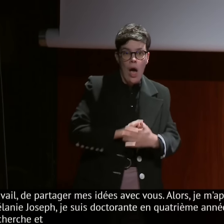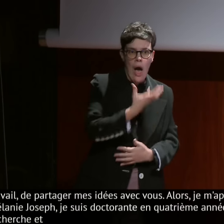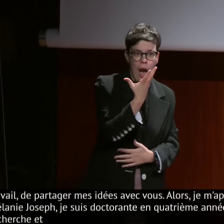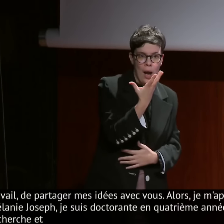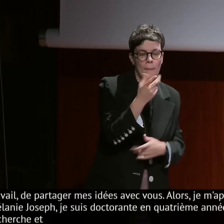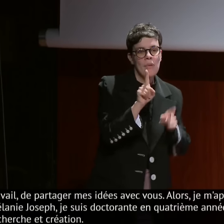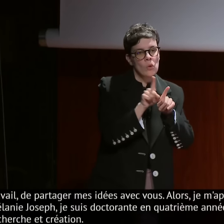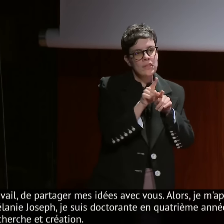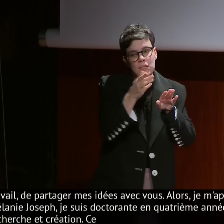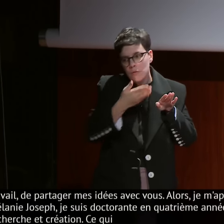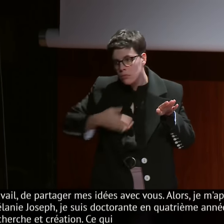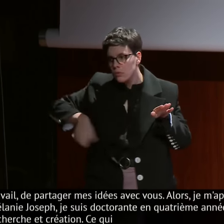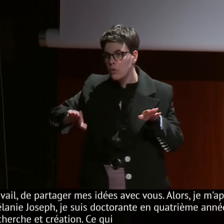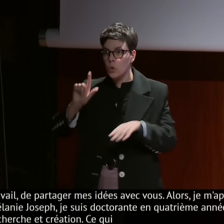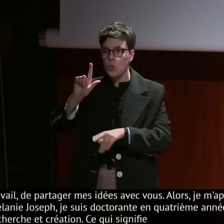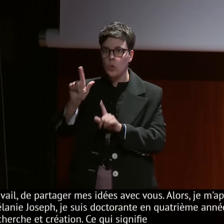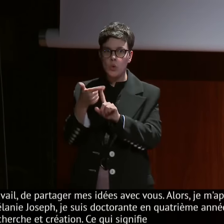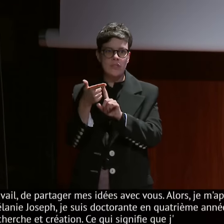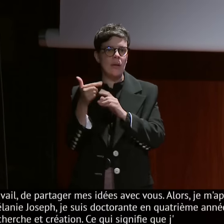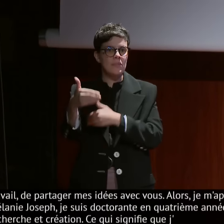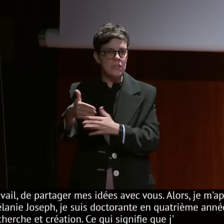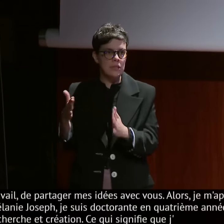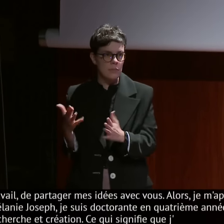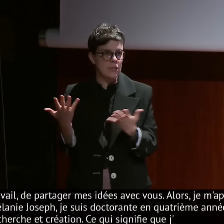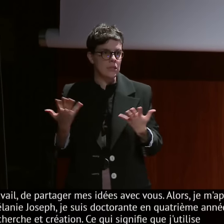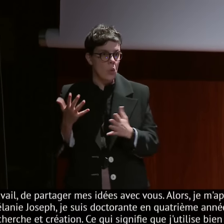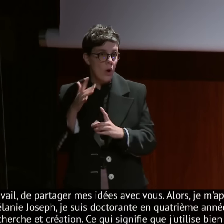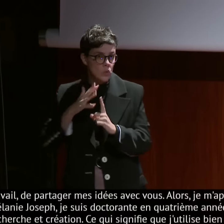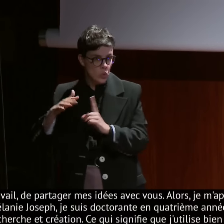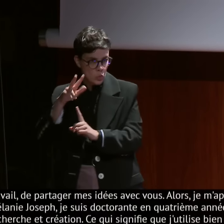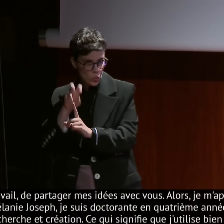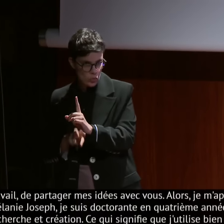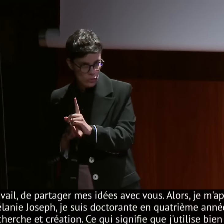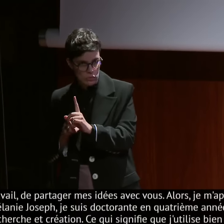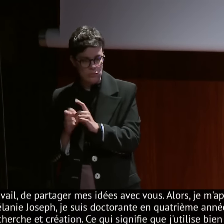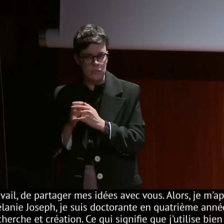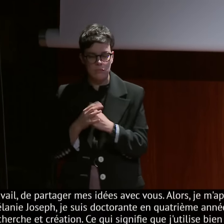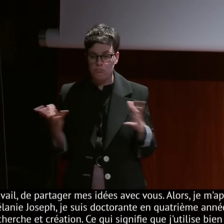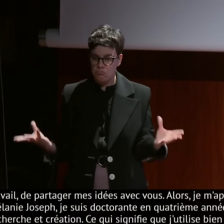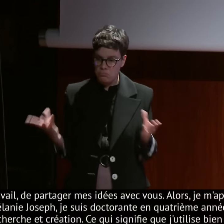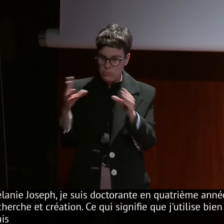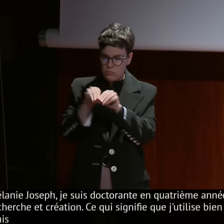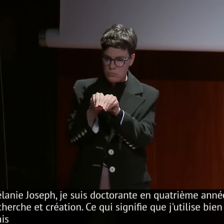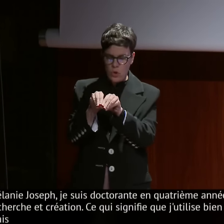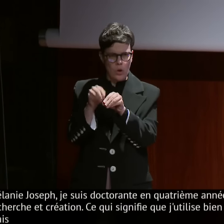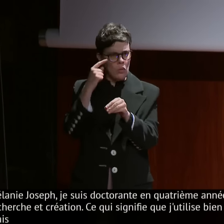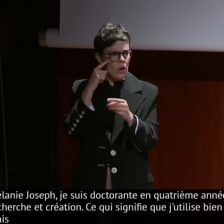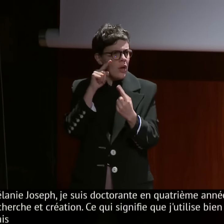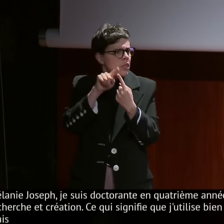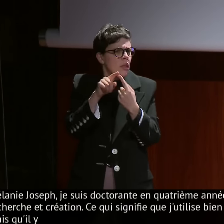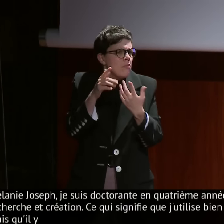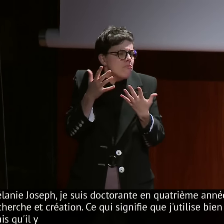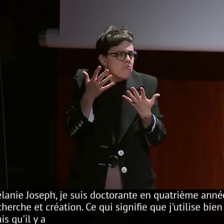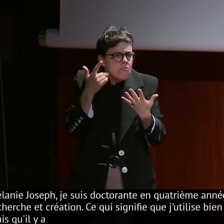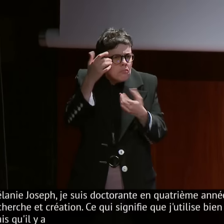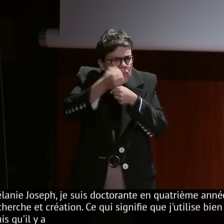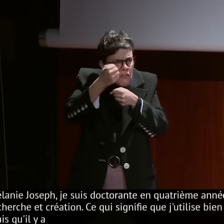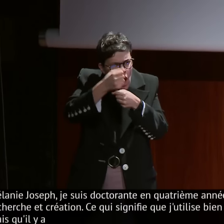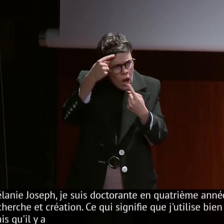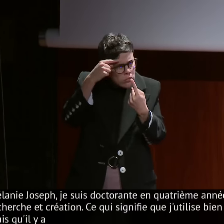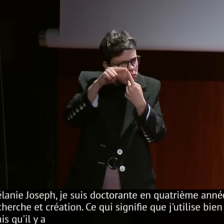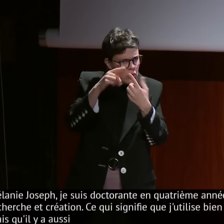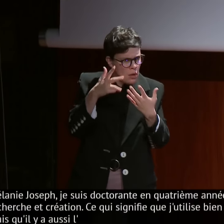Ce qui signifie que j'utilise bien sûr l'art, mais qu'il y a aussi